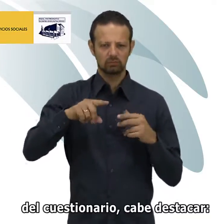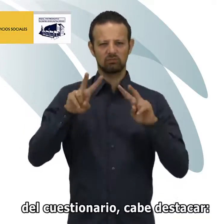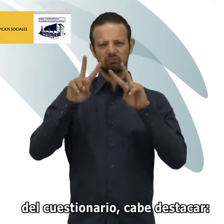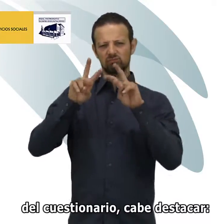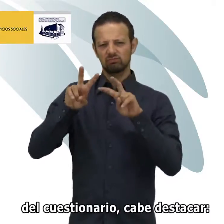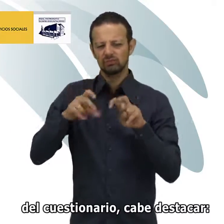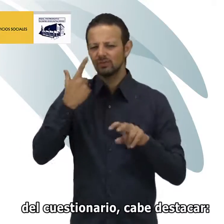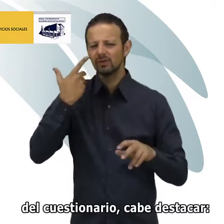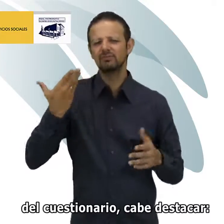destacar